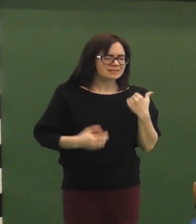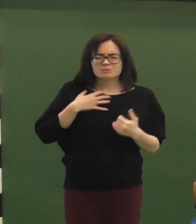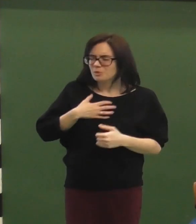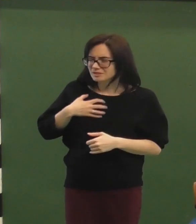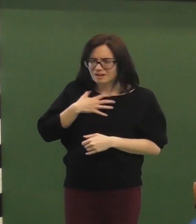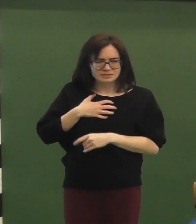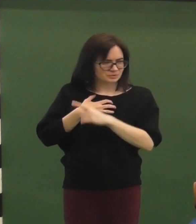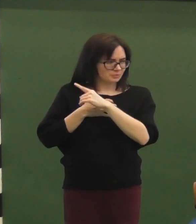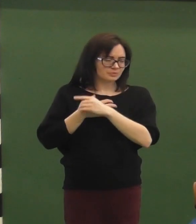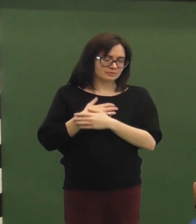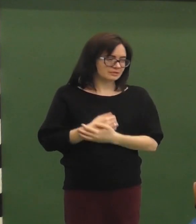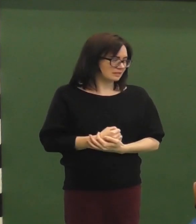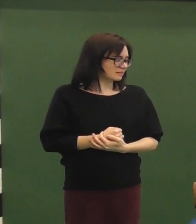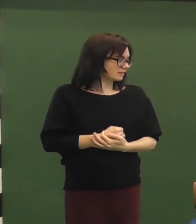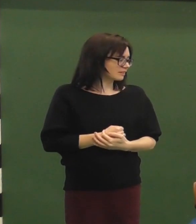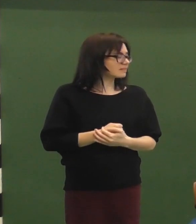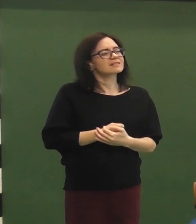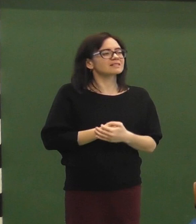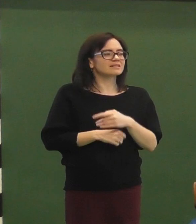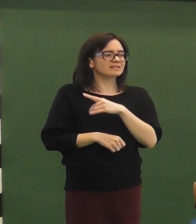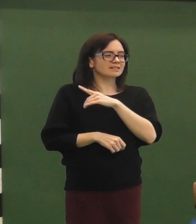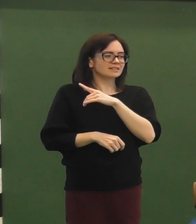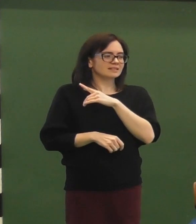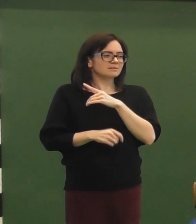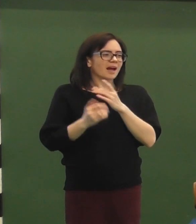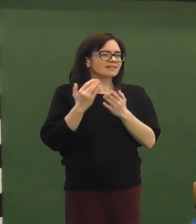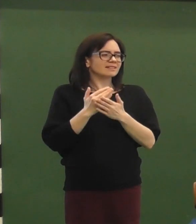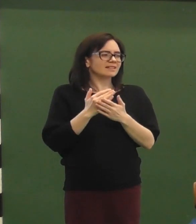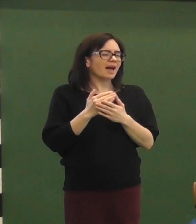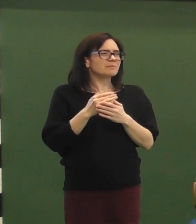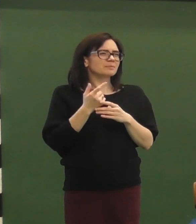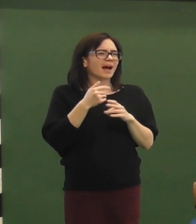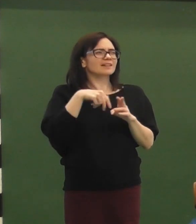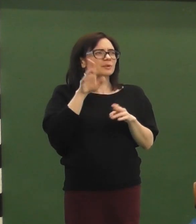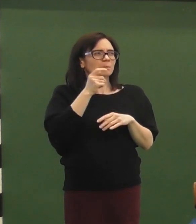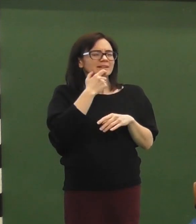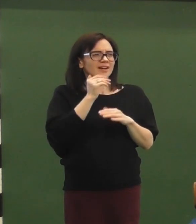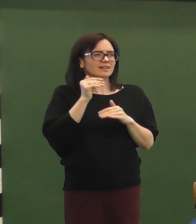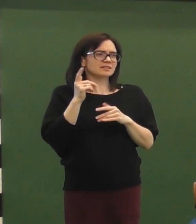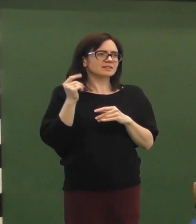már itt nem 27 kilók voltunk, már több voltunk, mert